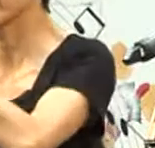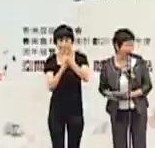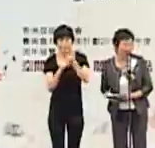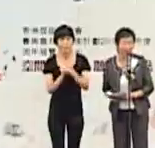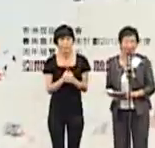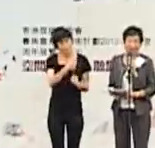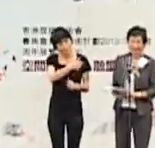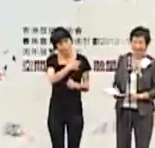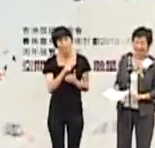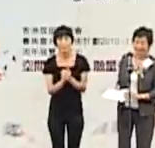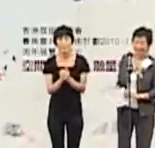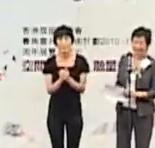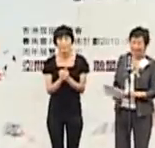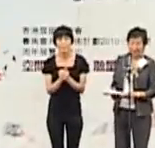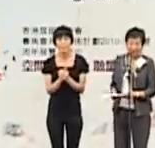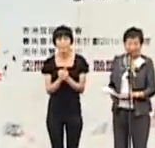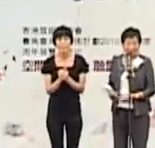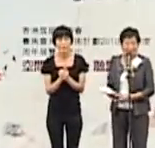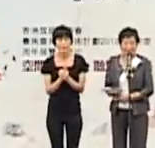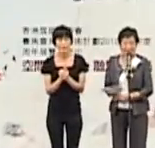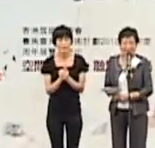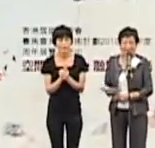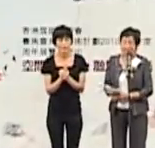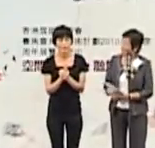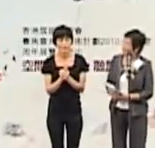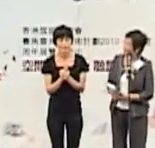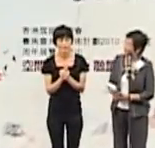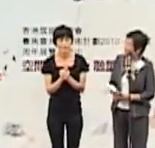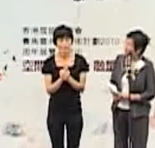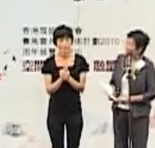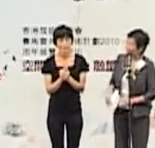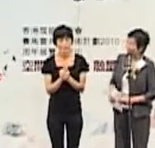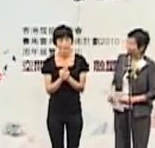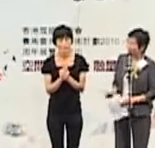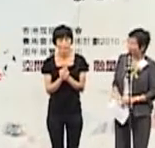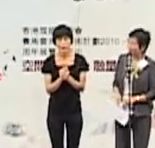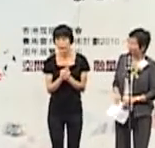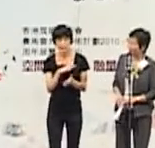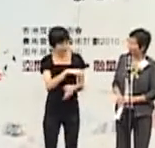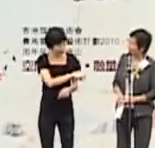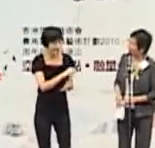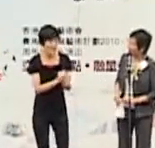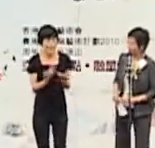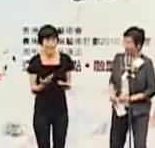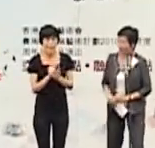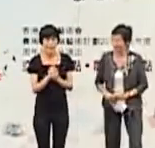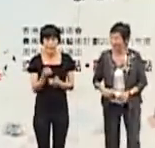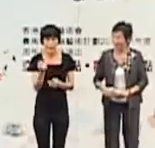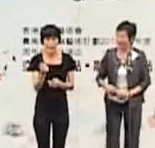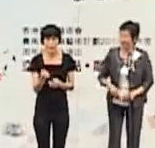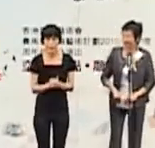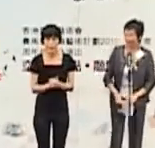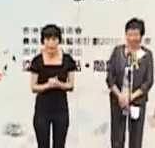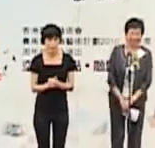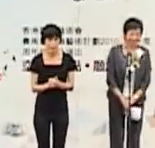多謝 Ida。 有請 Ida 留步的 咁以下落嚟咧，我哋會進行一個簡單而隆重